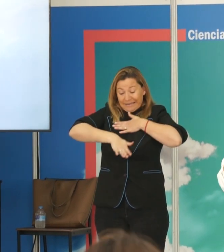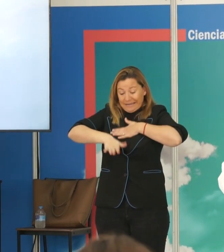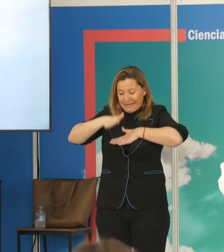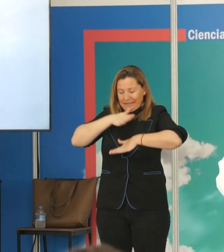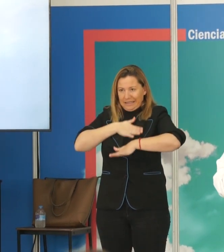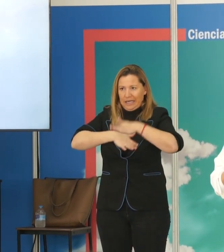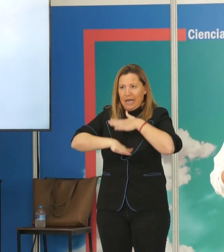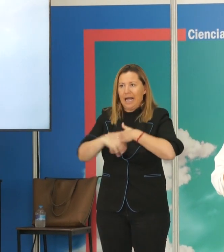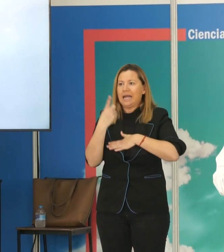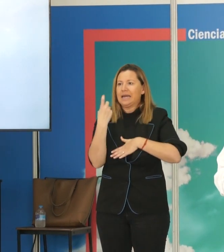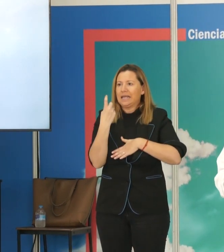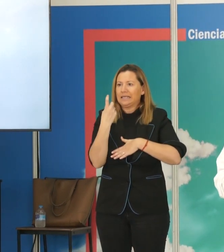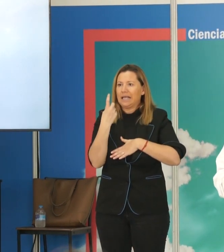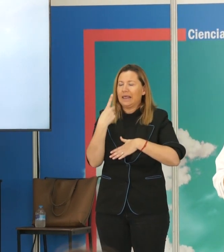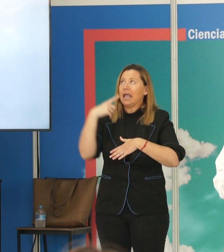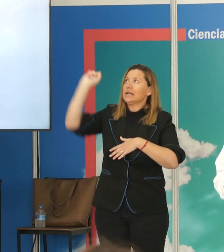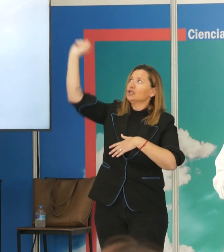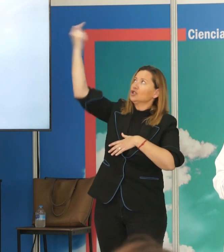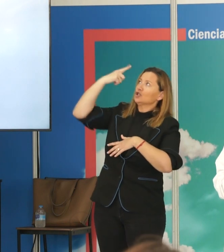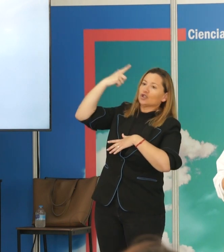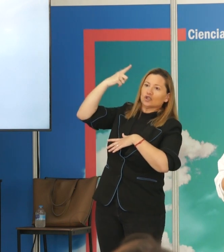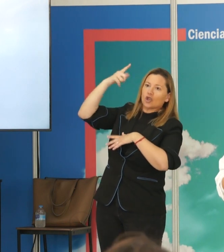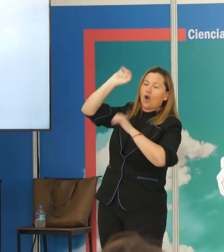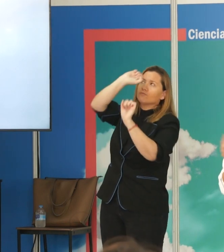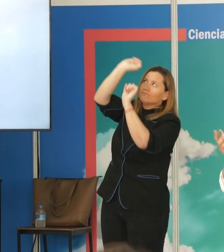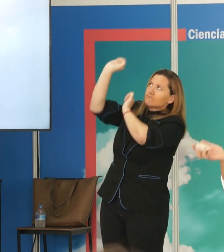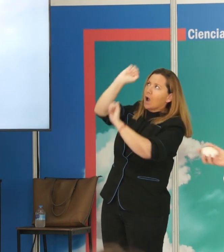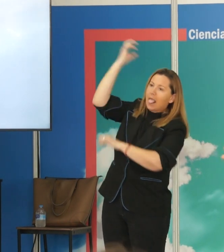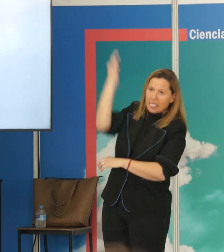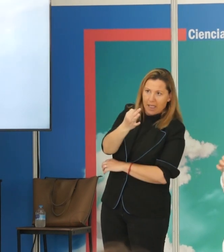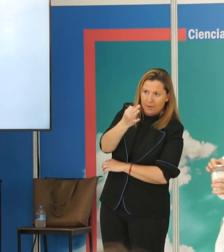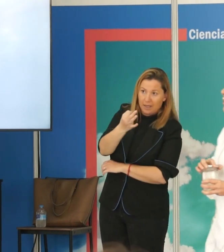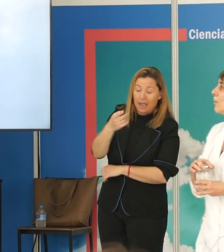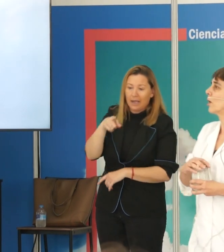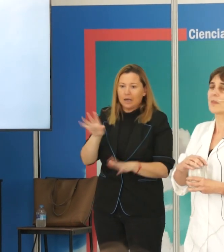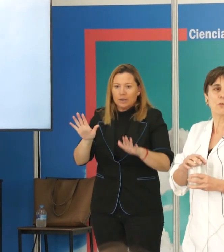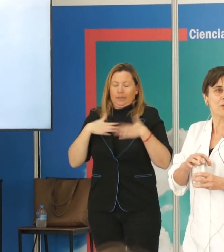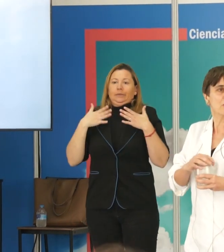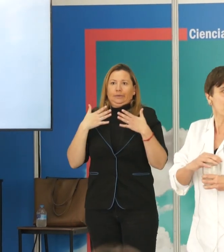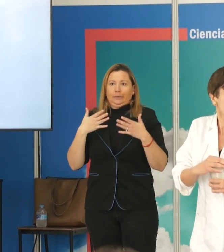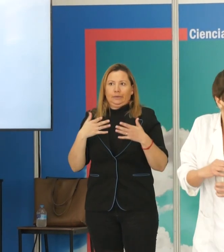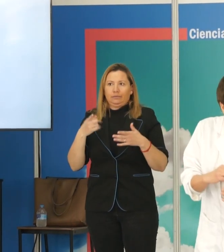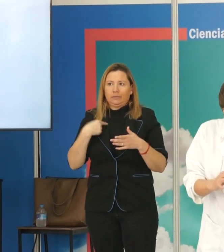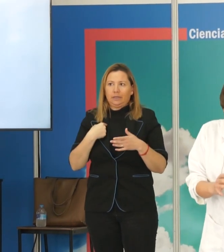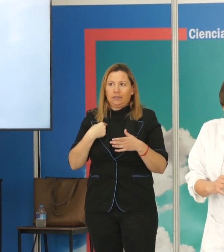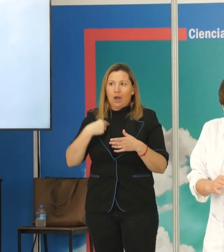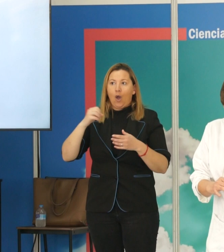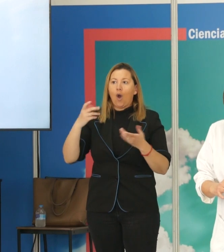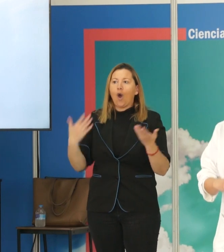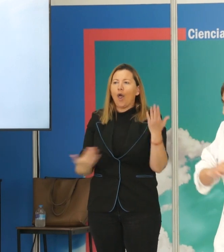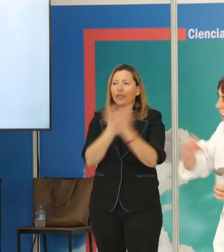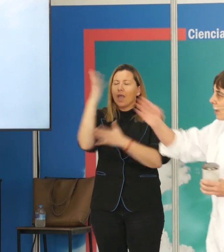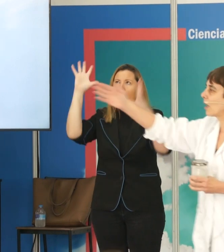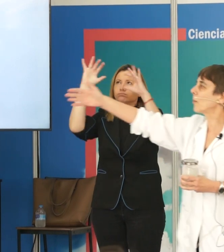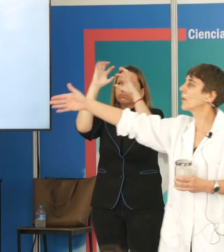interiorice la necesidad de protegerse con respecto al sol. Lo que más sorprende es que esto, pues los días nublados también funciona, también